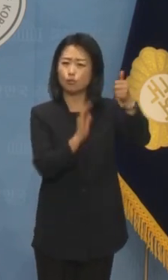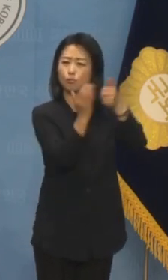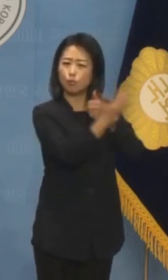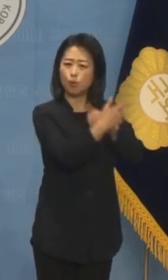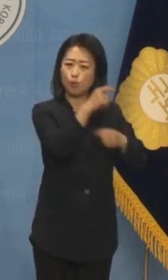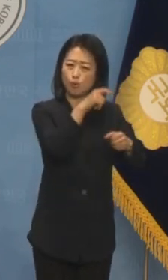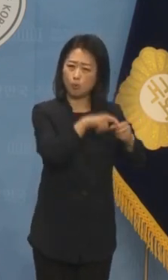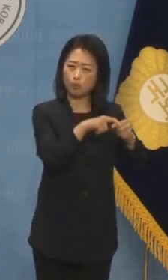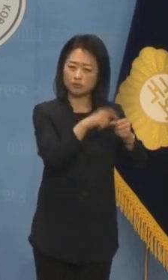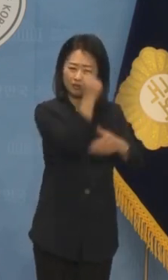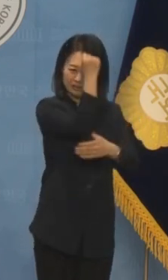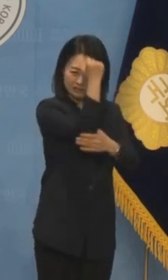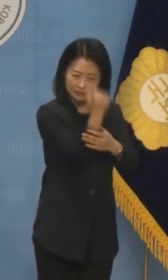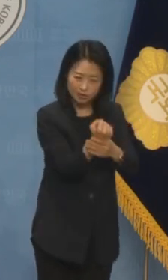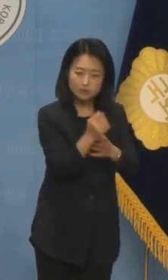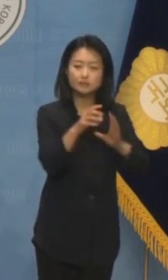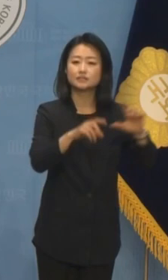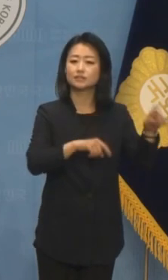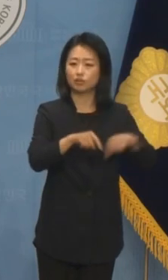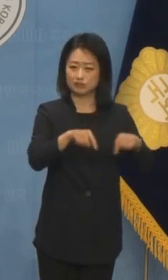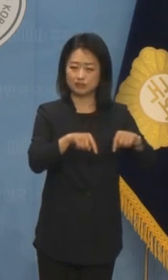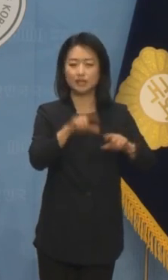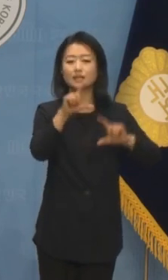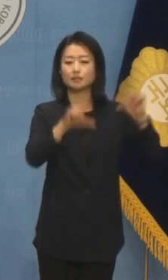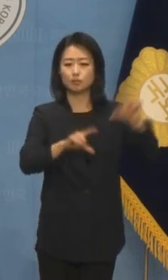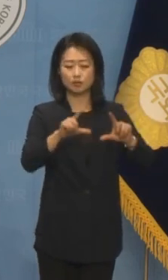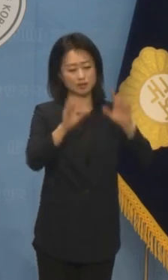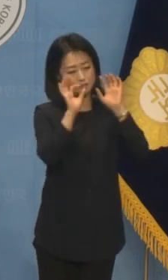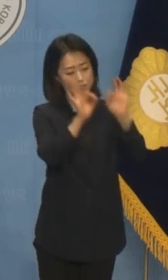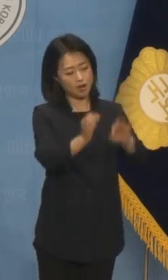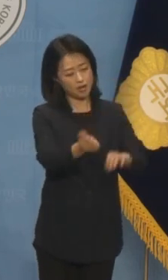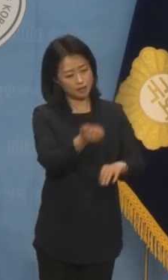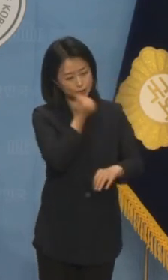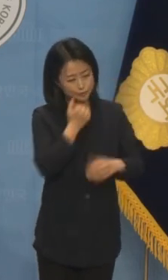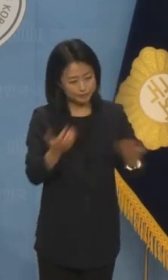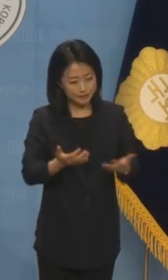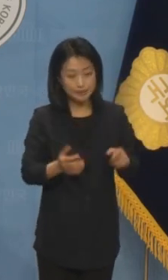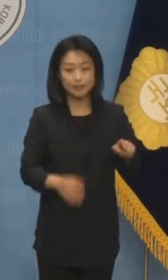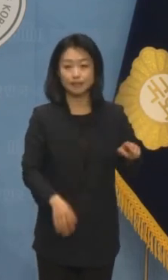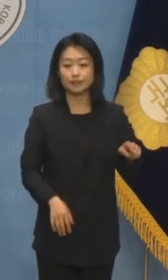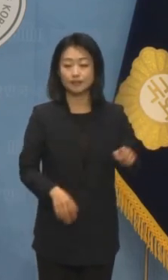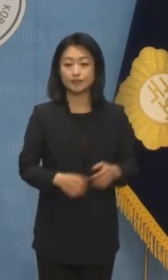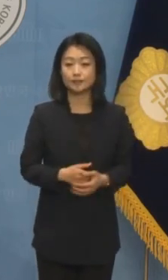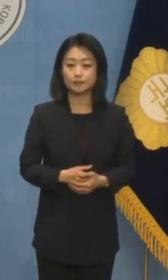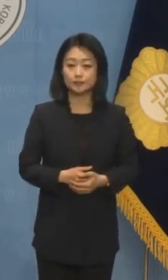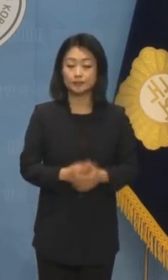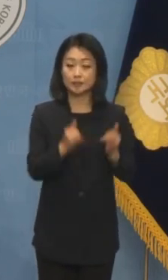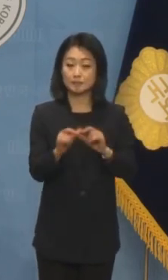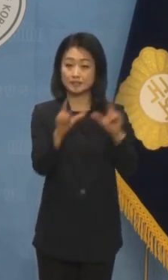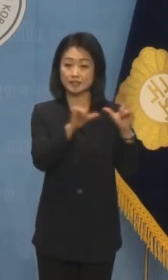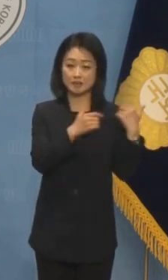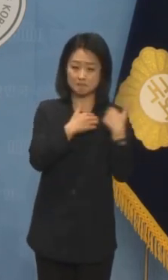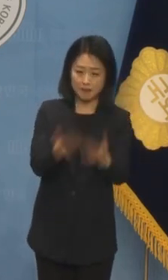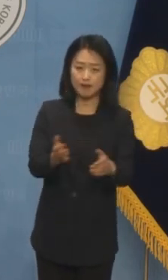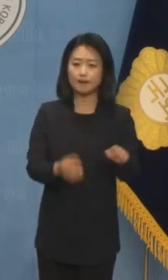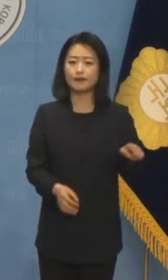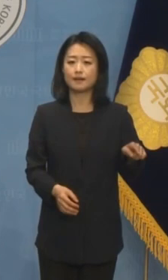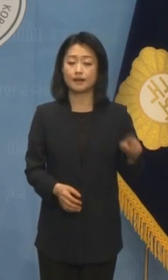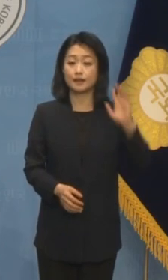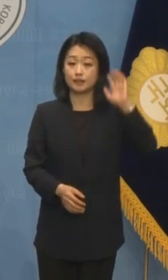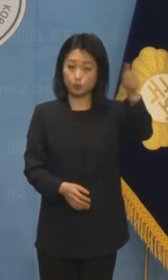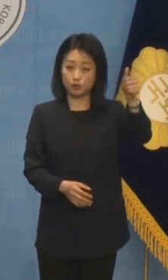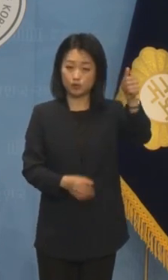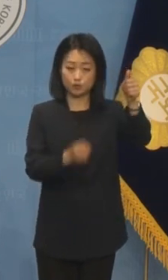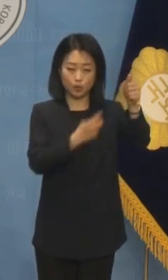구태 정치에서 아직도 허우적대는 꼴이라니 목불인견입니다. 민생은 내팽개치고